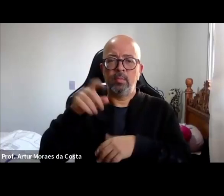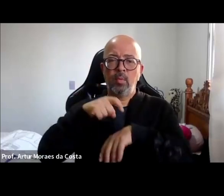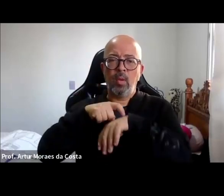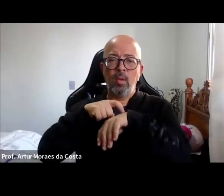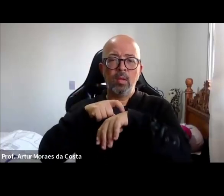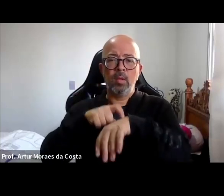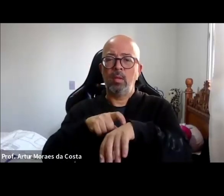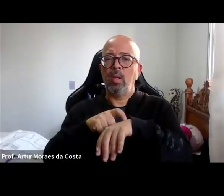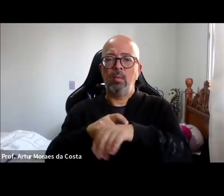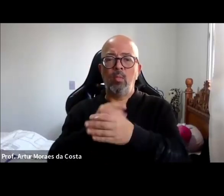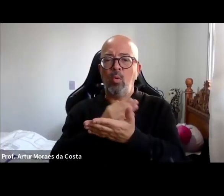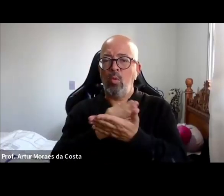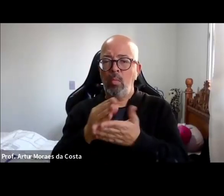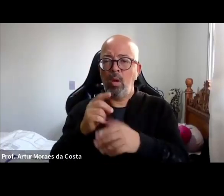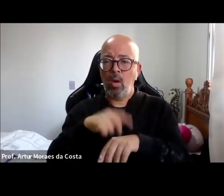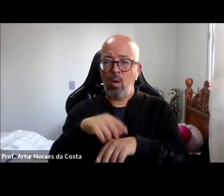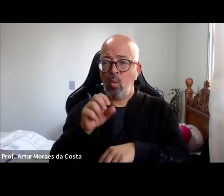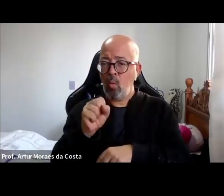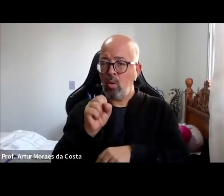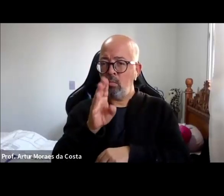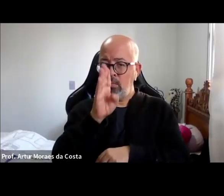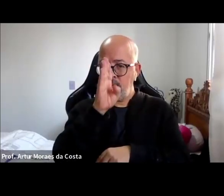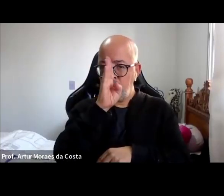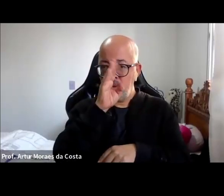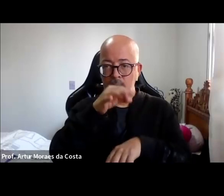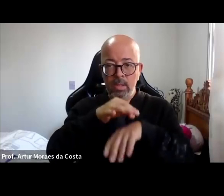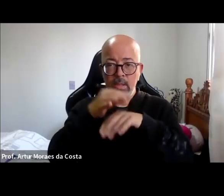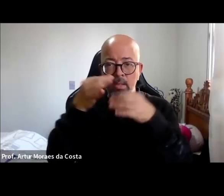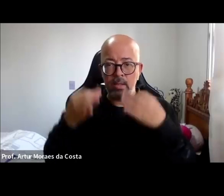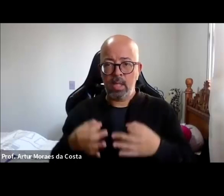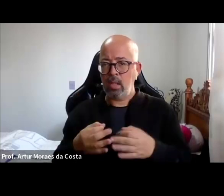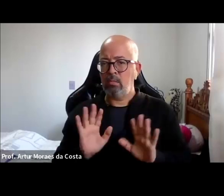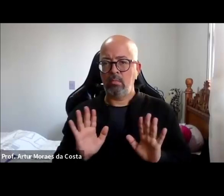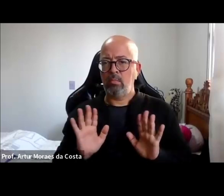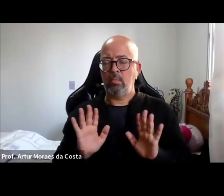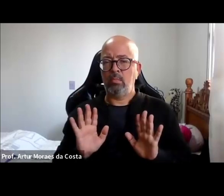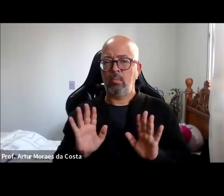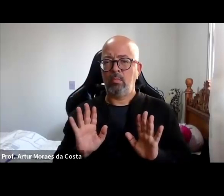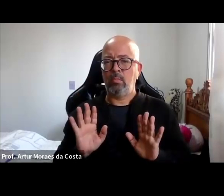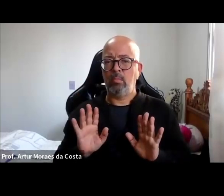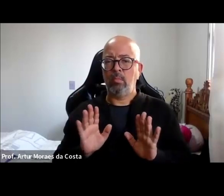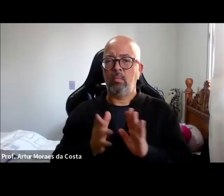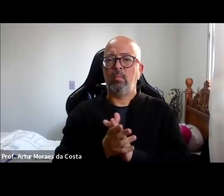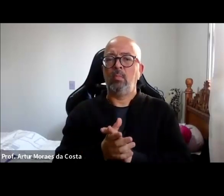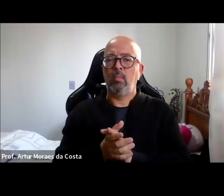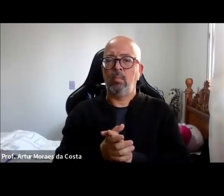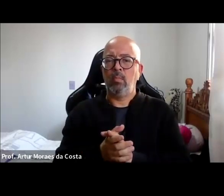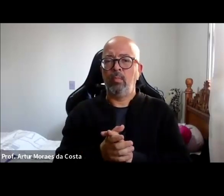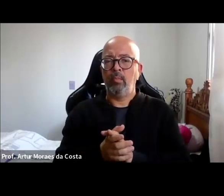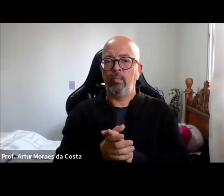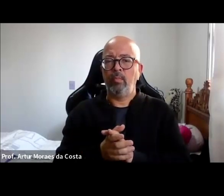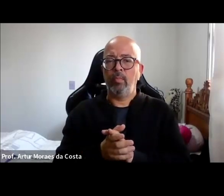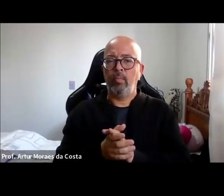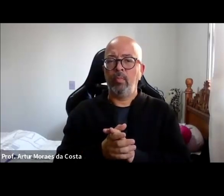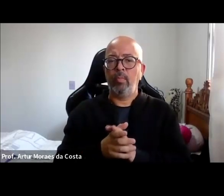8 en punto empieza y uno no tiene tiempo de de contextualizar No yo puse en el chat si puedes hablarnos de la descripción de un plan de comida pero no